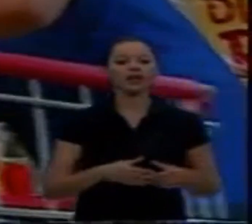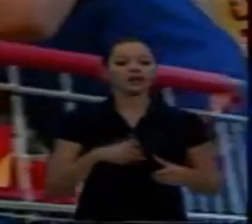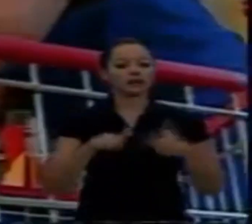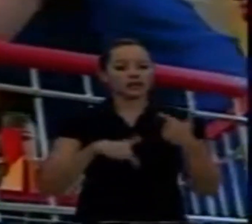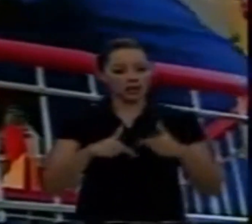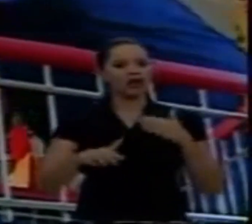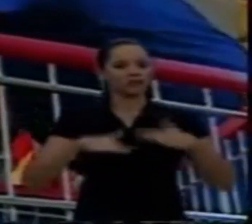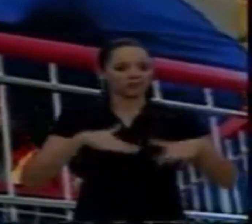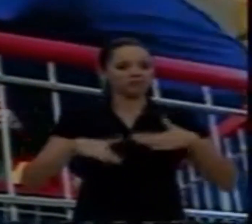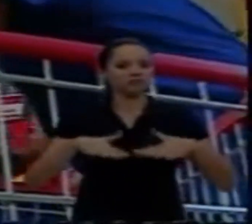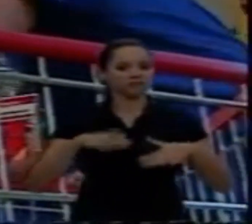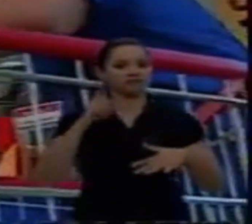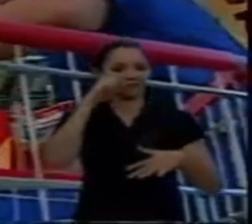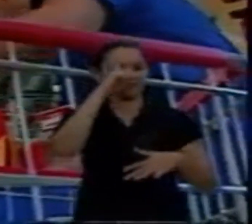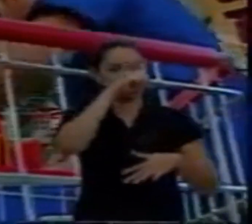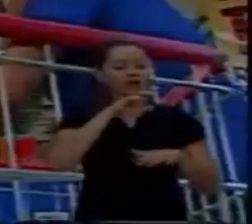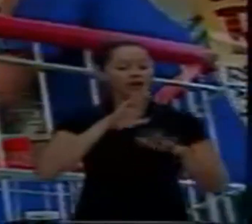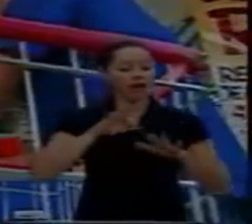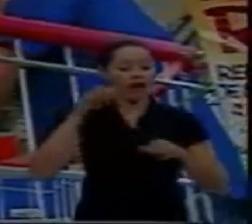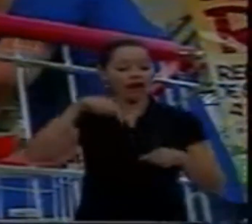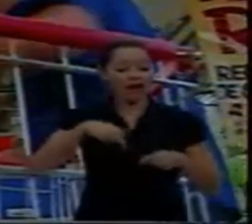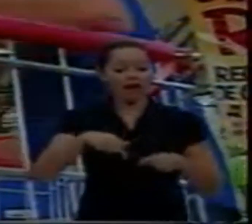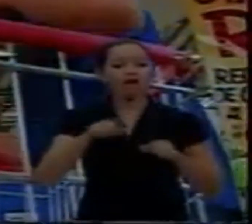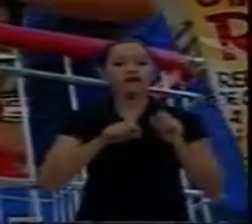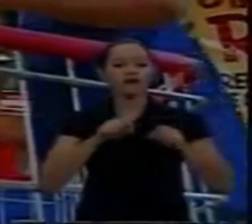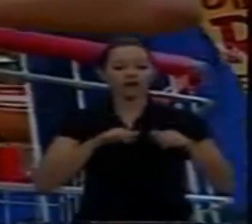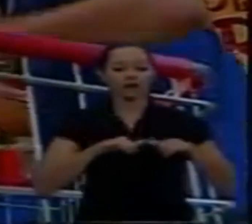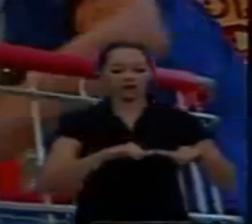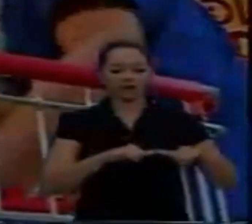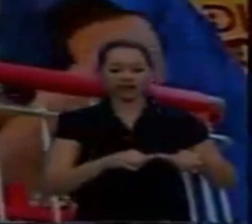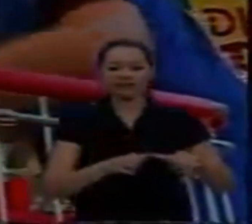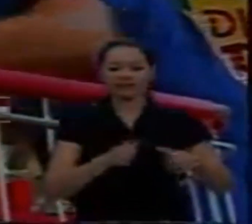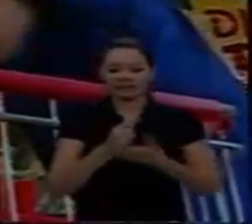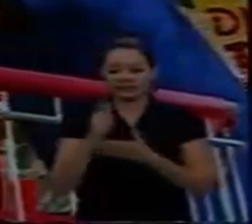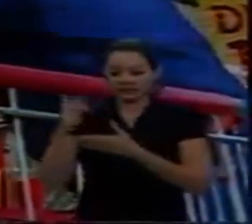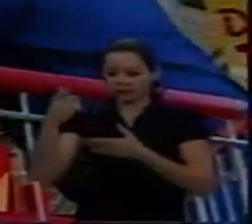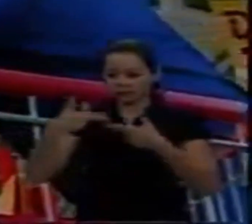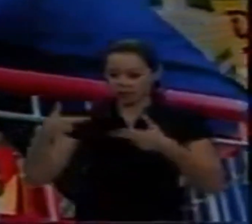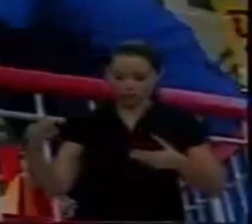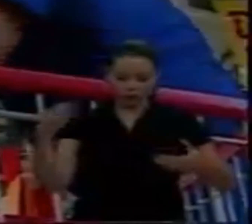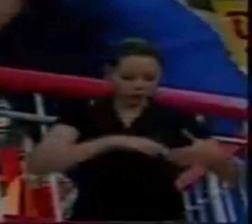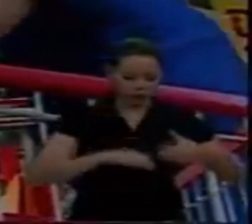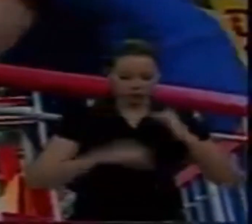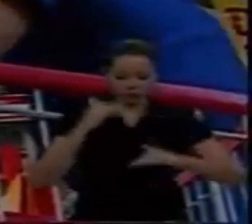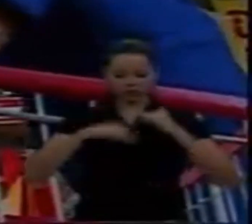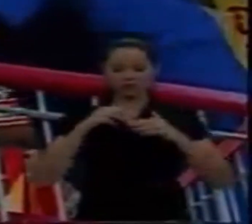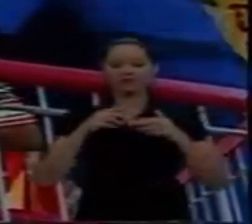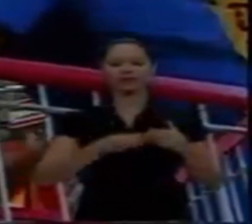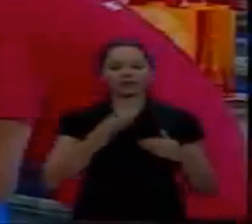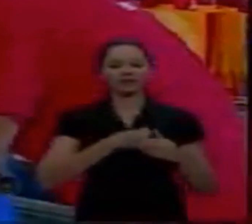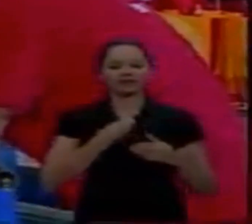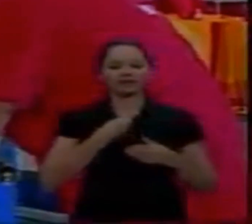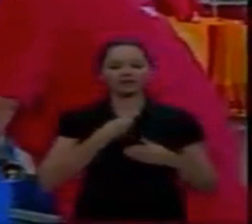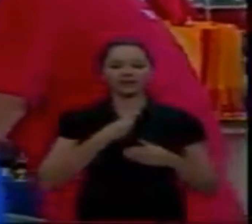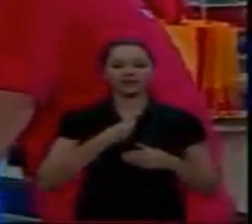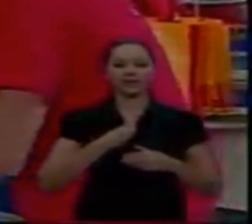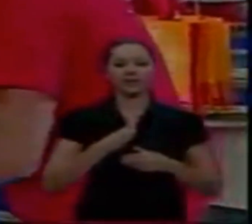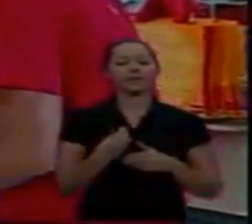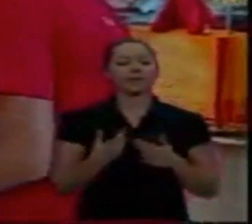bem movimentado. Aqui, ele enche o carrinho de compras e a vida de produtividade. Quem não consegue se comunicar